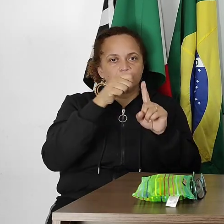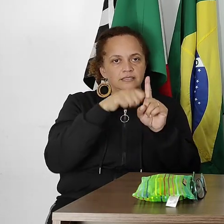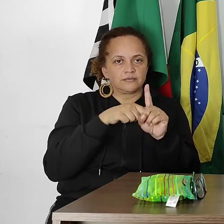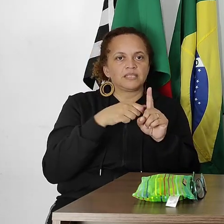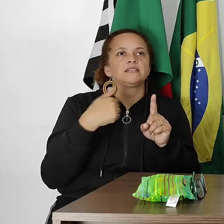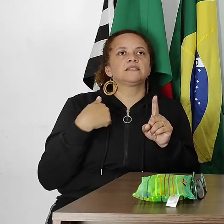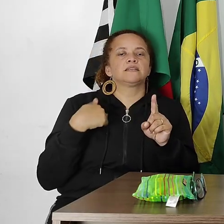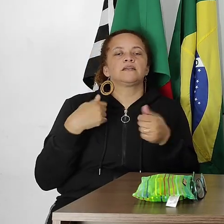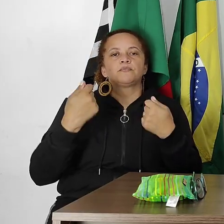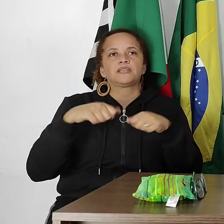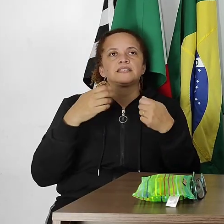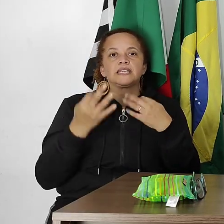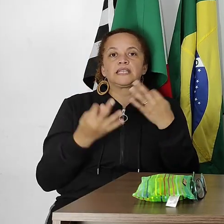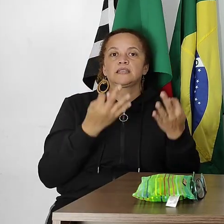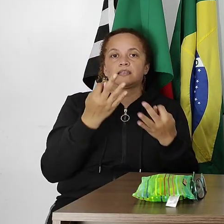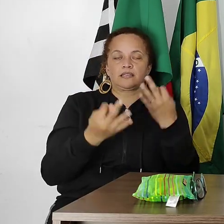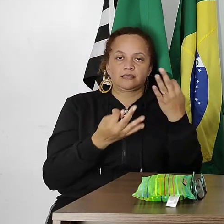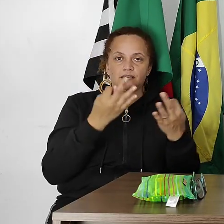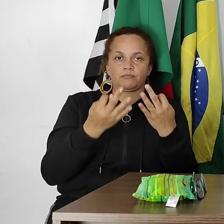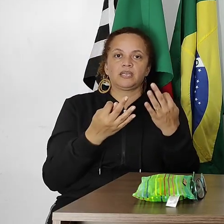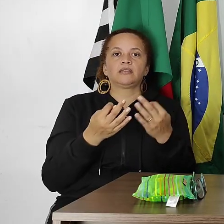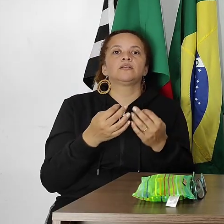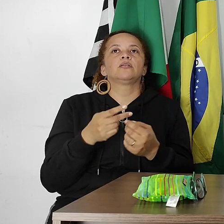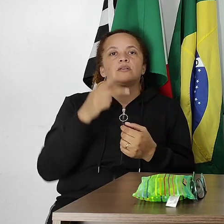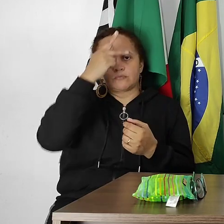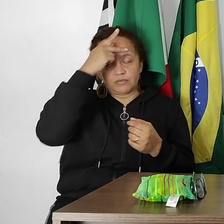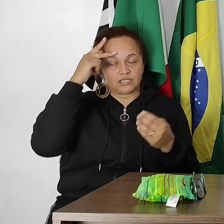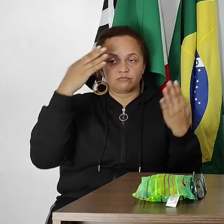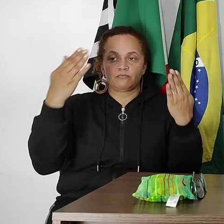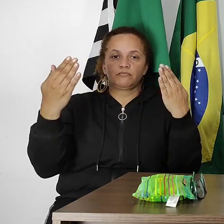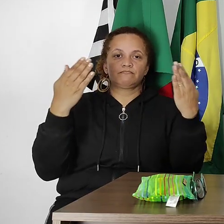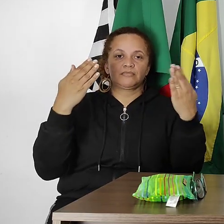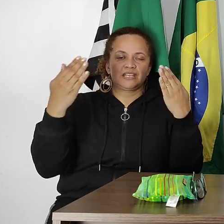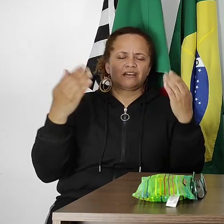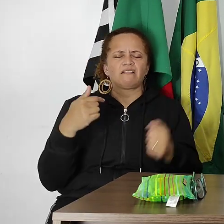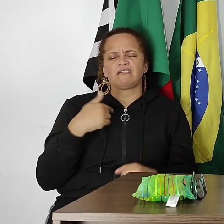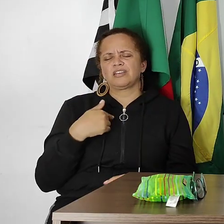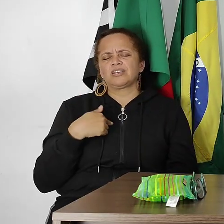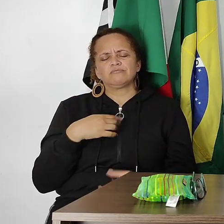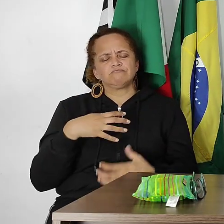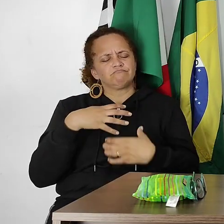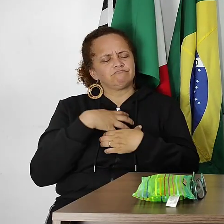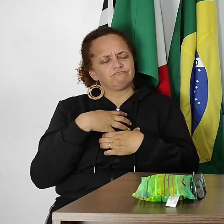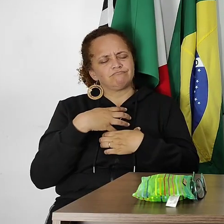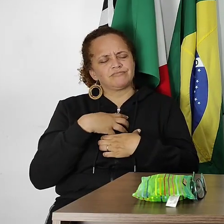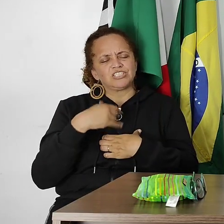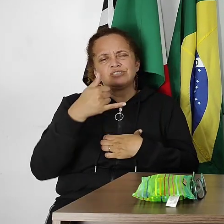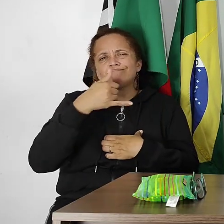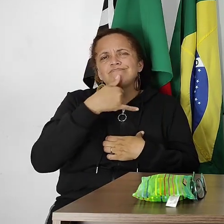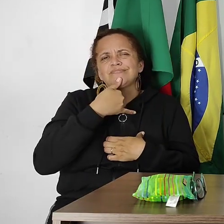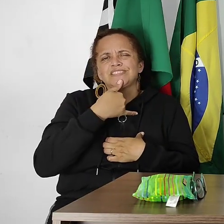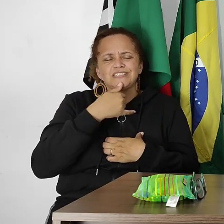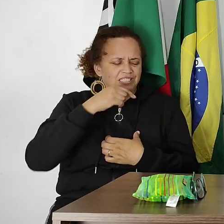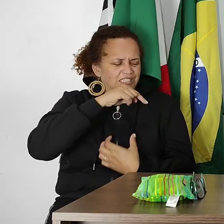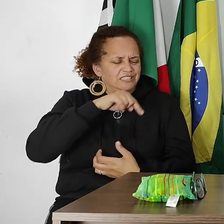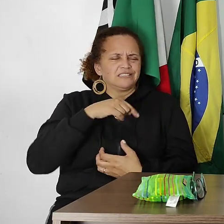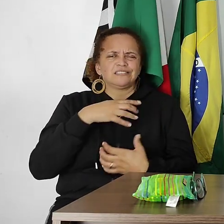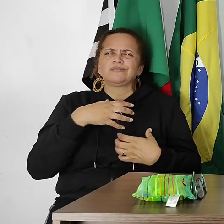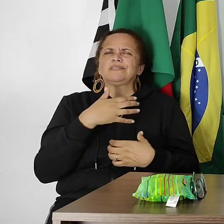eu fiquei extremamente no fundo do poço, chorava muito, muita tristeza, também não perdoava o